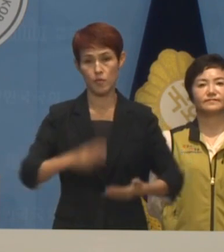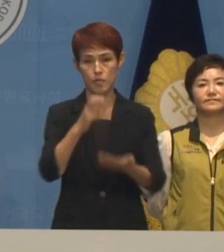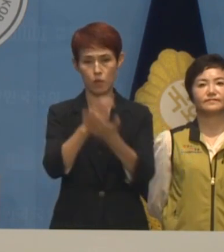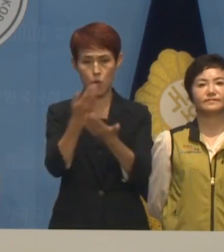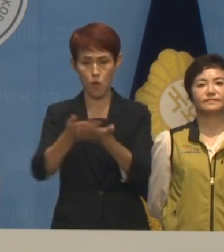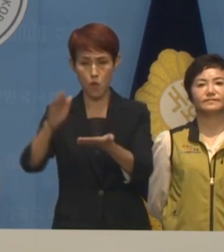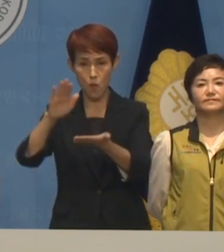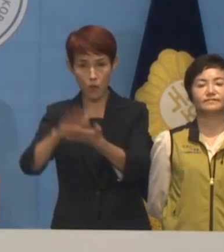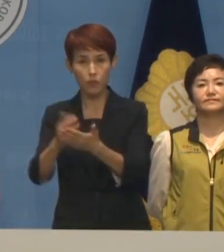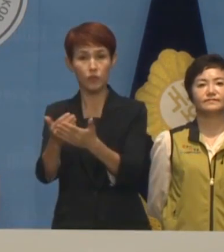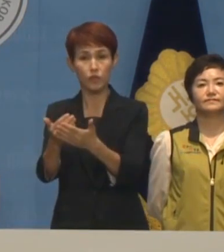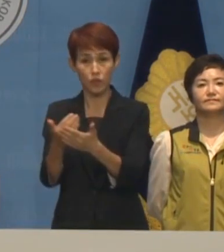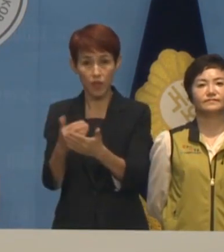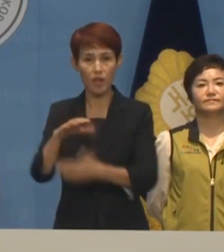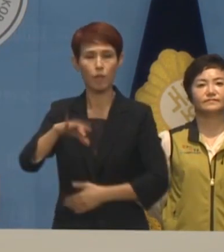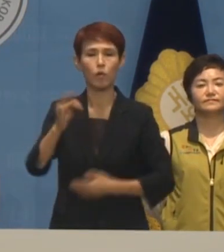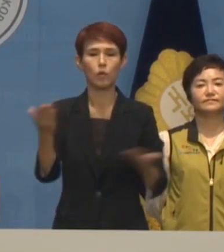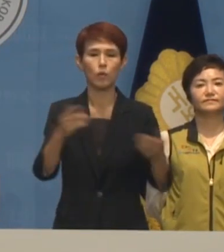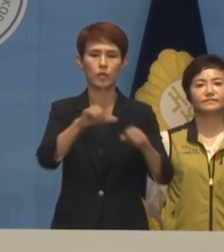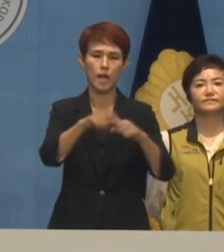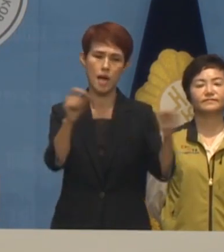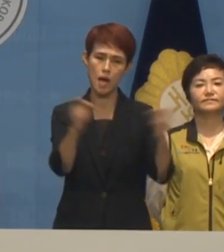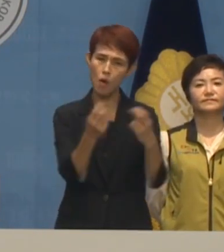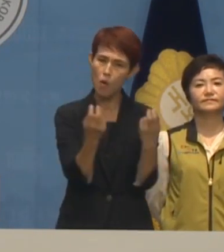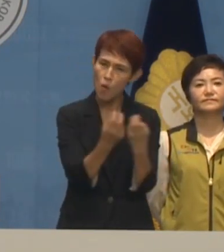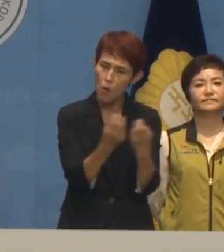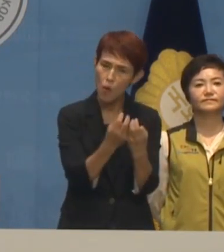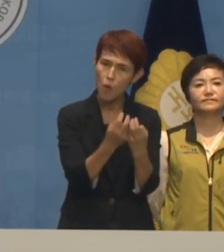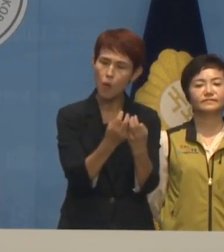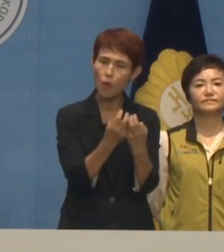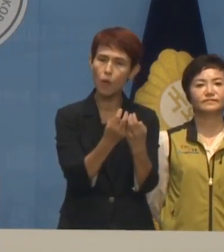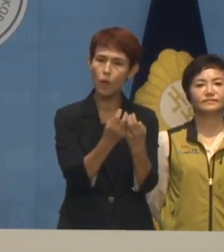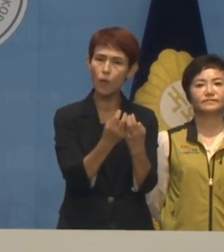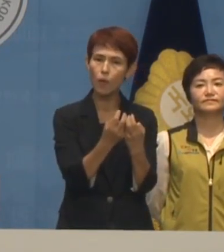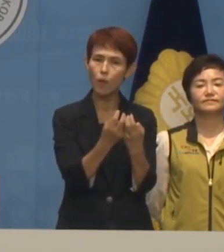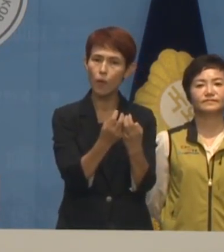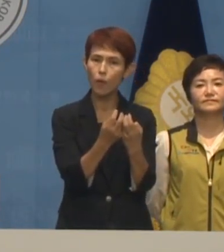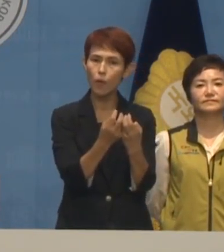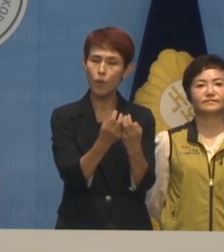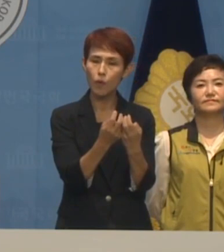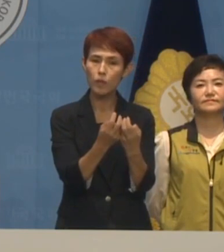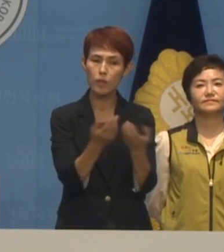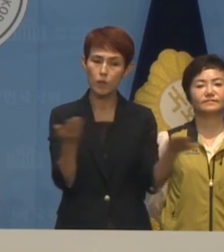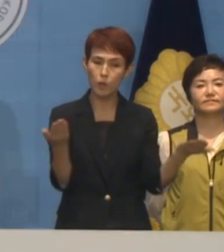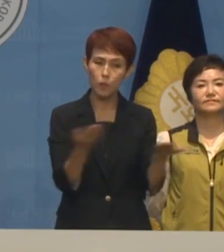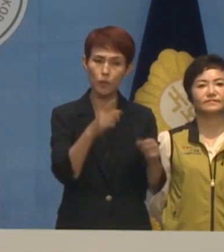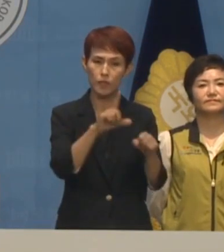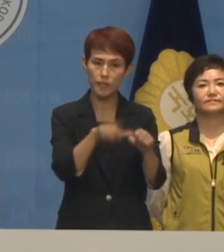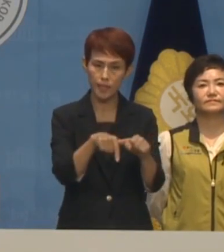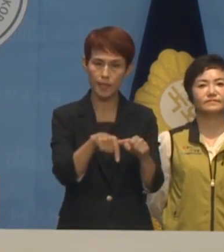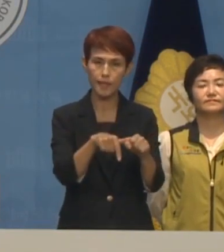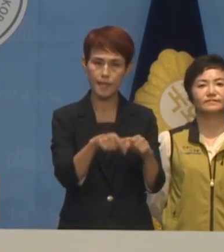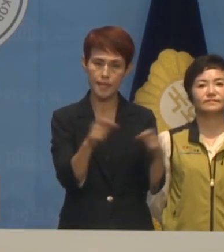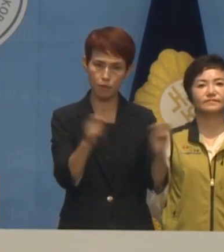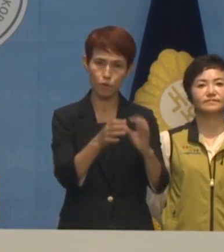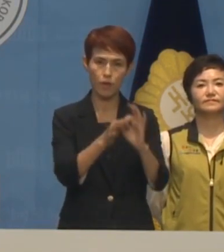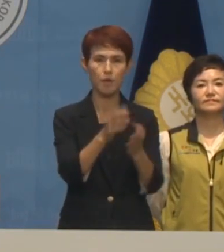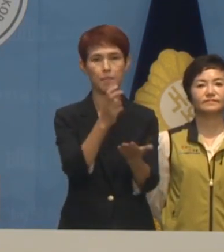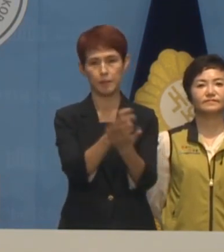앞서 실질적인 노동시간 단축을 이뤄낼 수 있도록 하는 실노동시간 단축 패키지